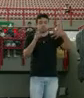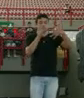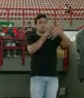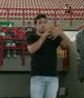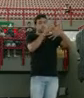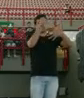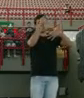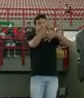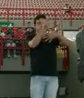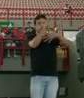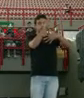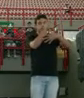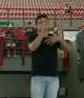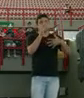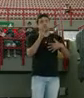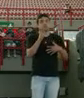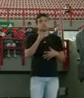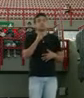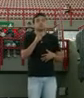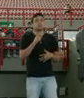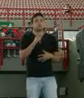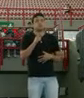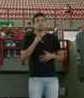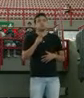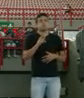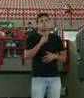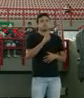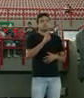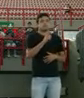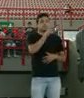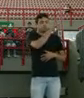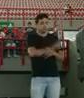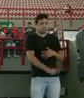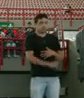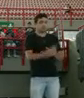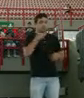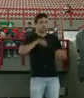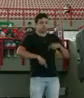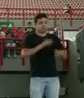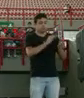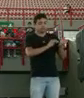A? A deficiência desse hormônio